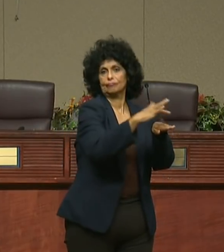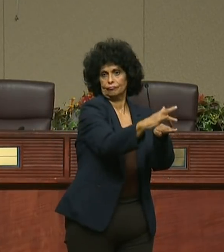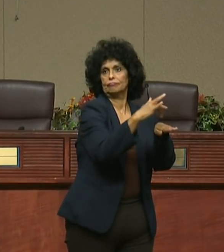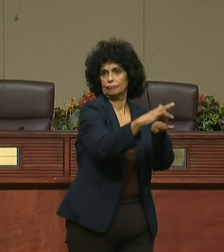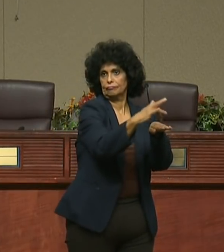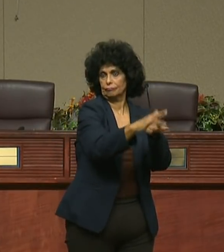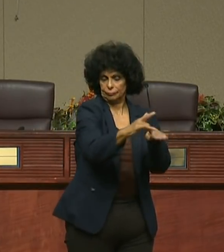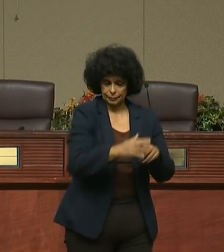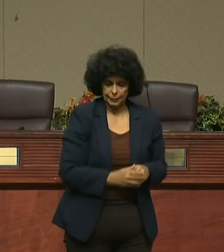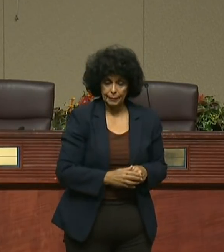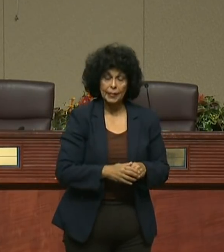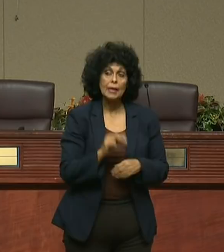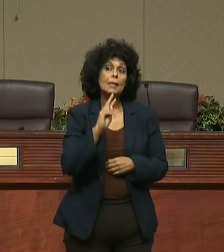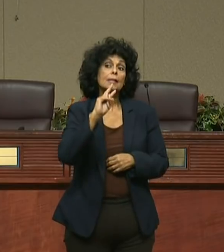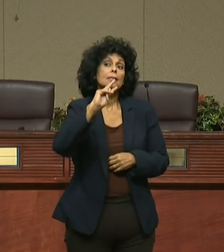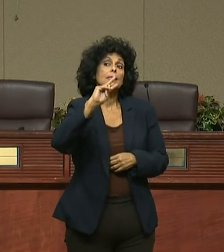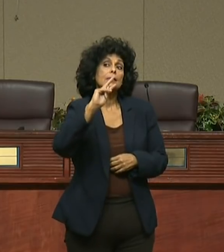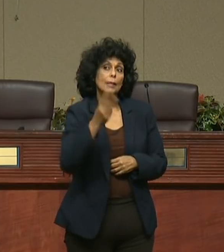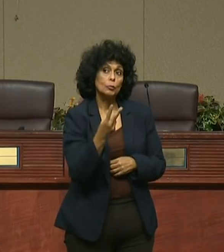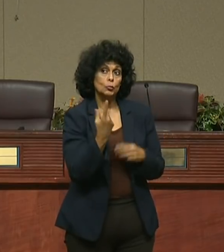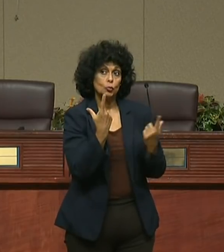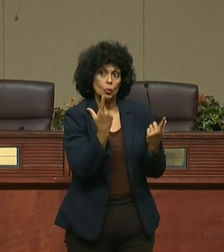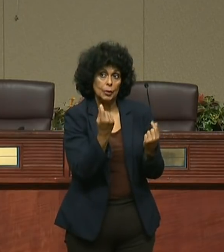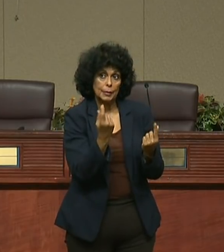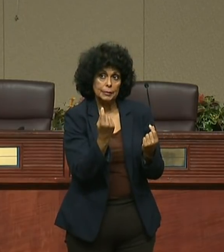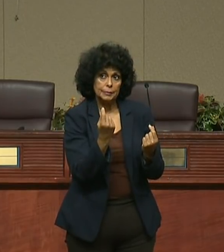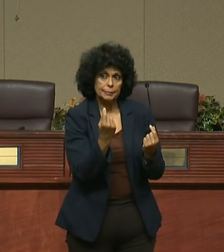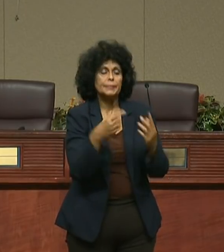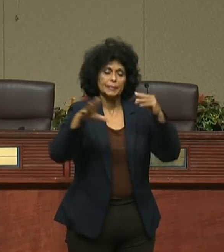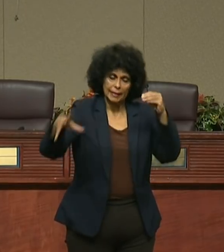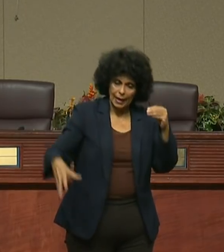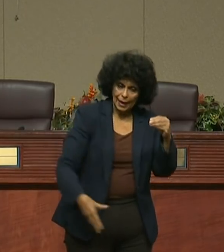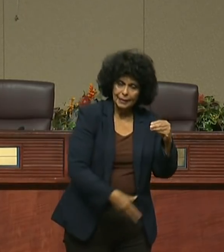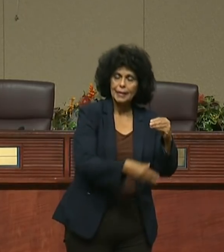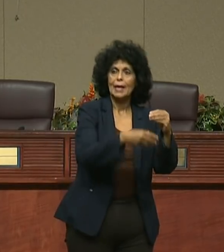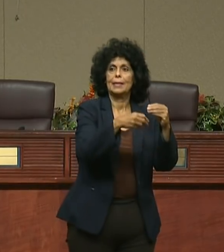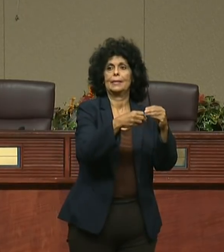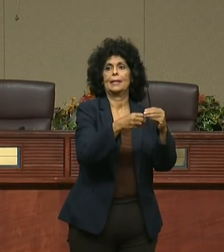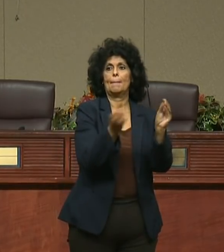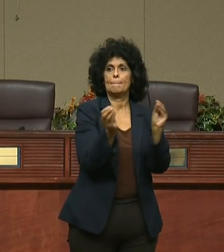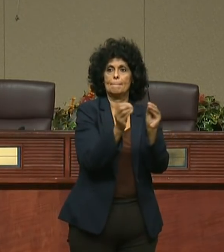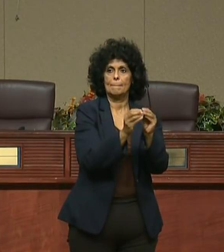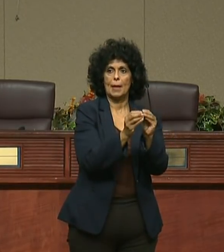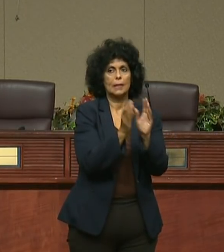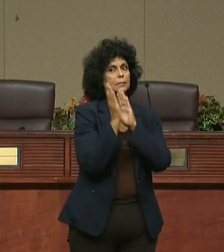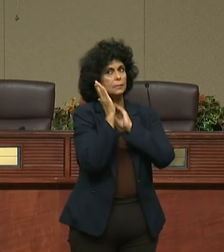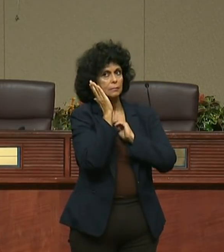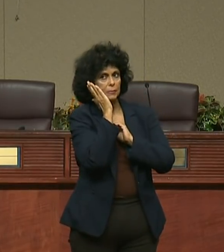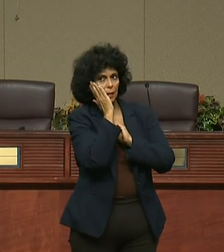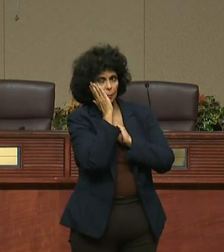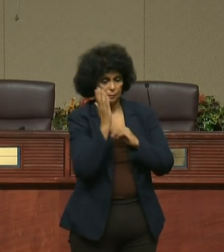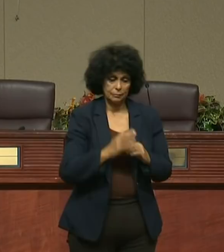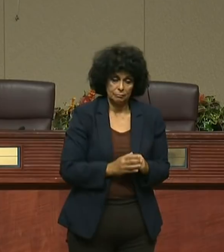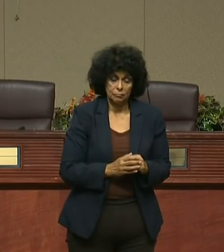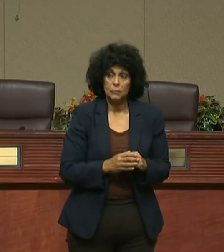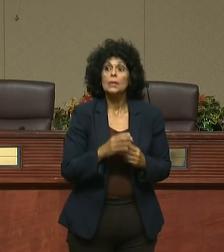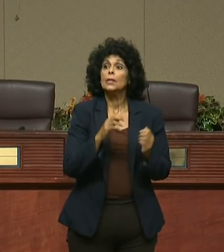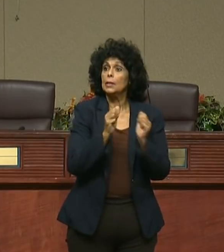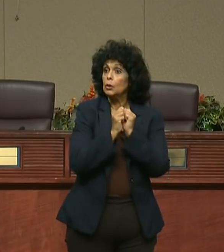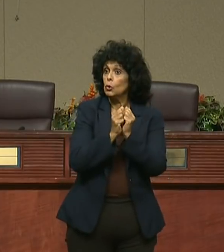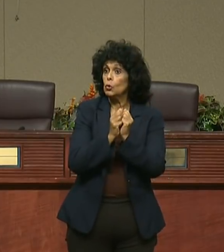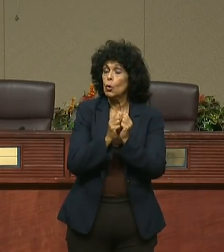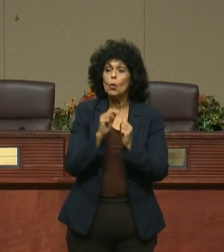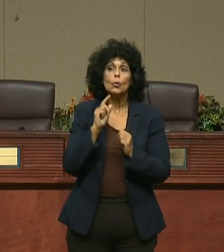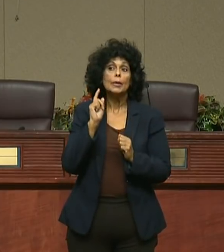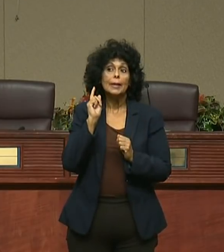añadir camas. Y el otro paso, entonces, con el Estado, poner lo que se llama un